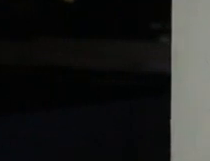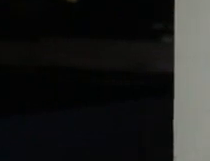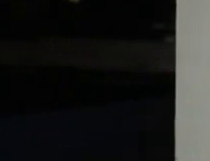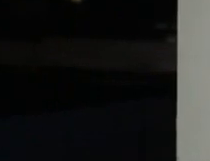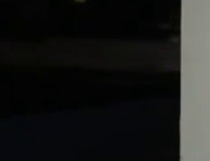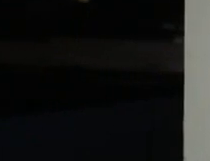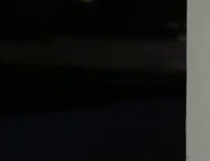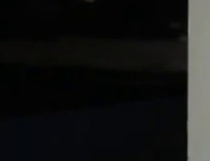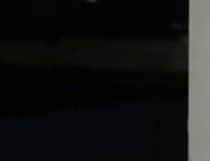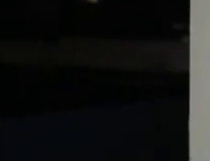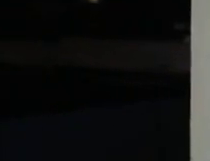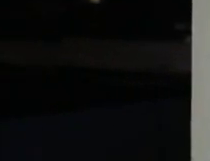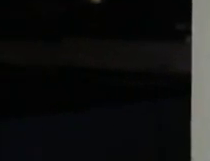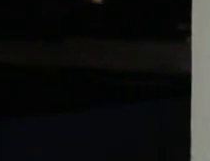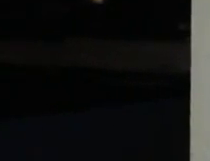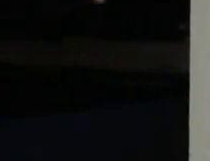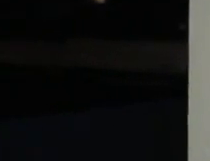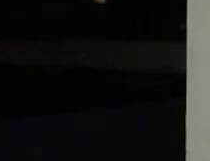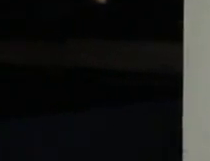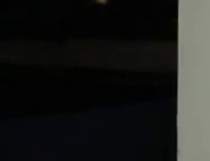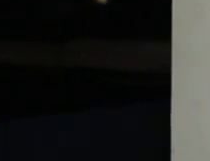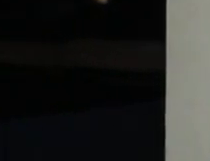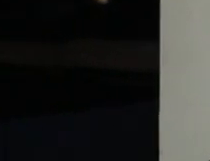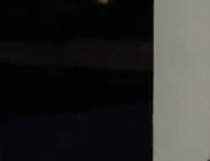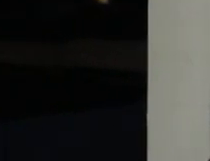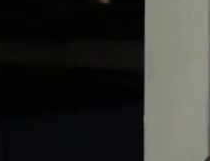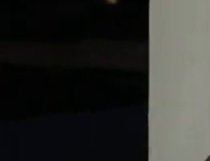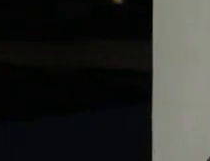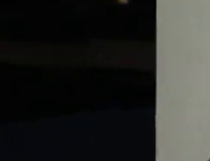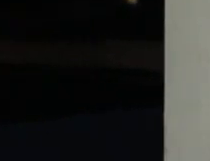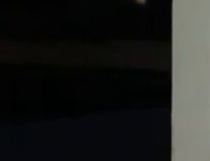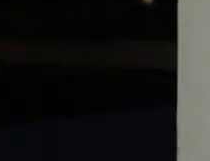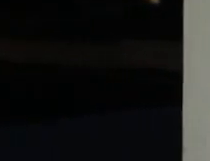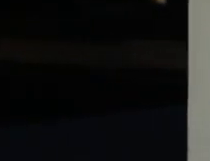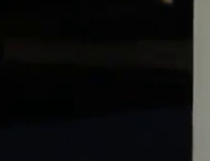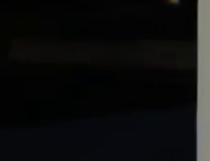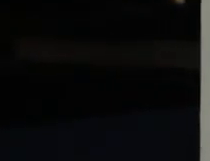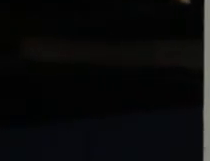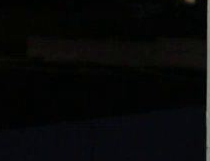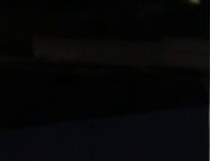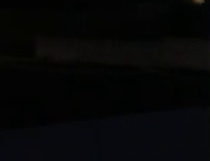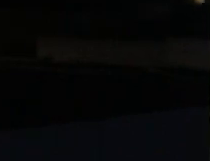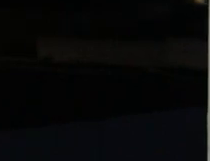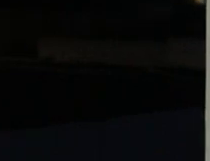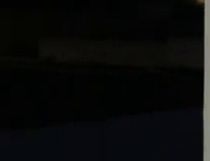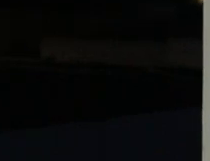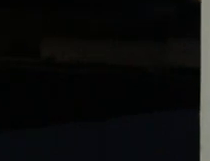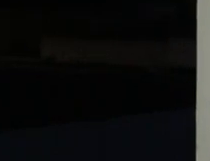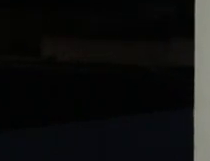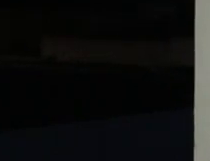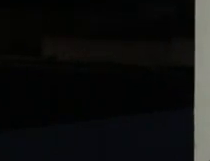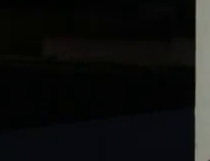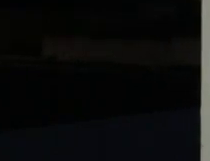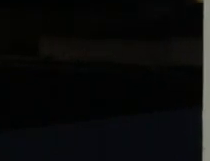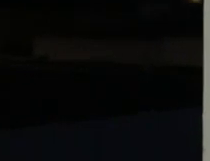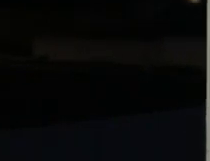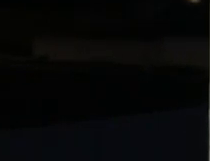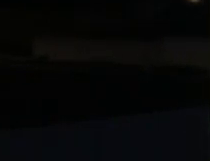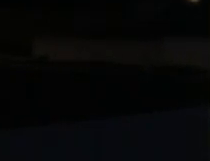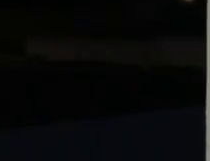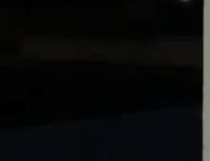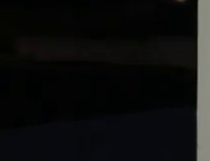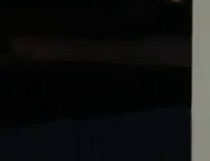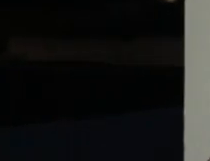os aspectos da cidade. Eu não gosto muito de falar de política, mas é verdade que nós estamos, nesse sentido,